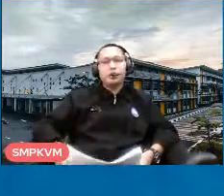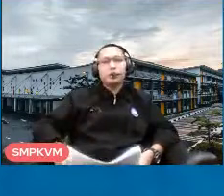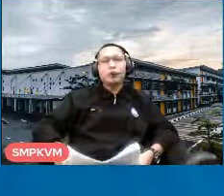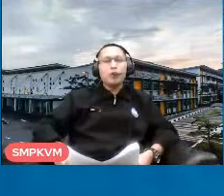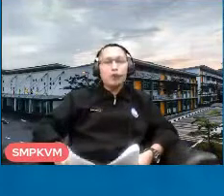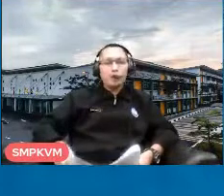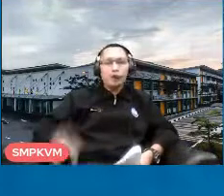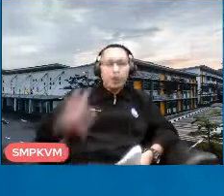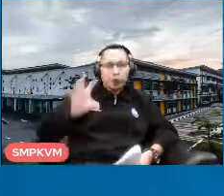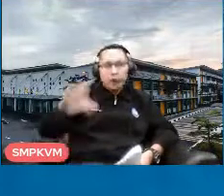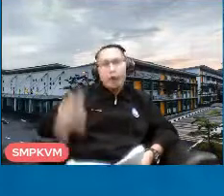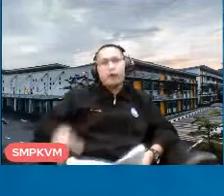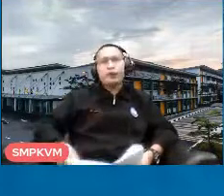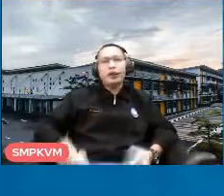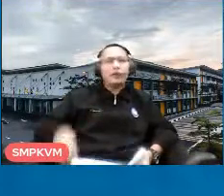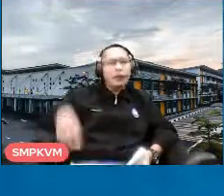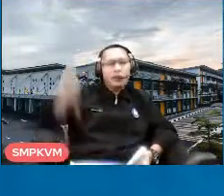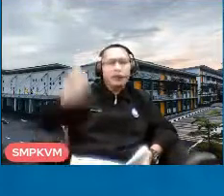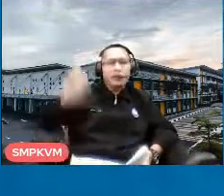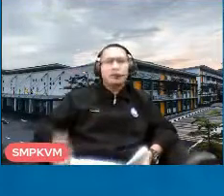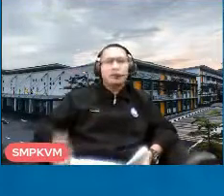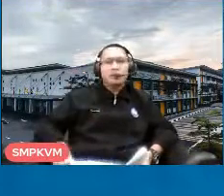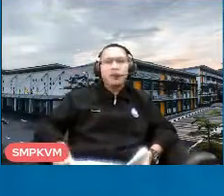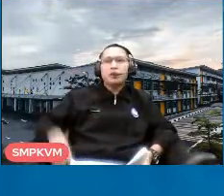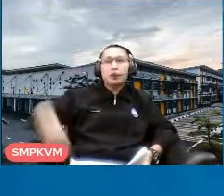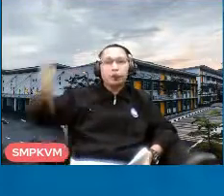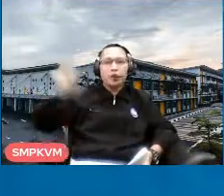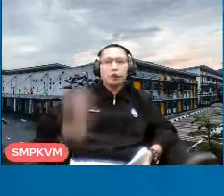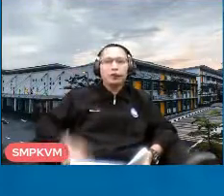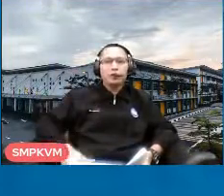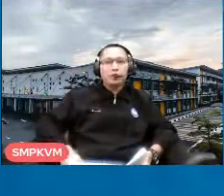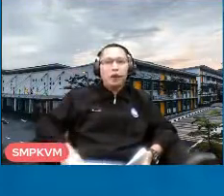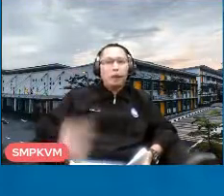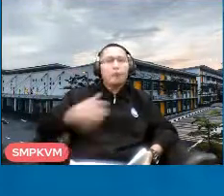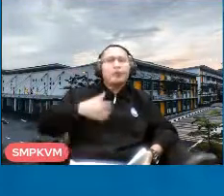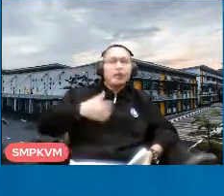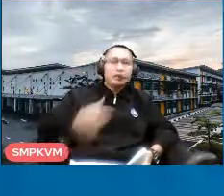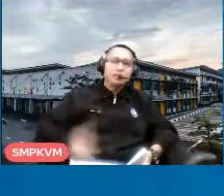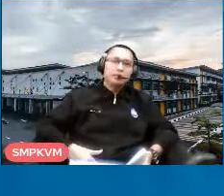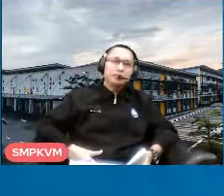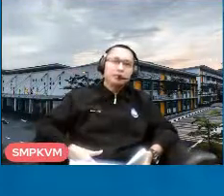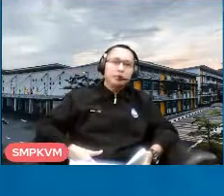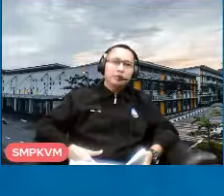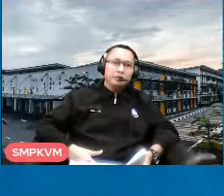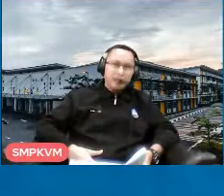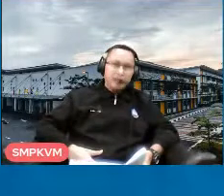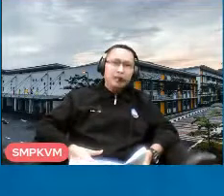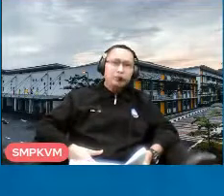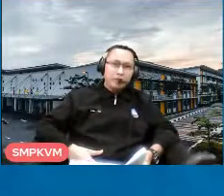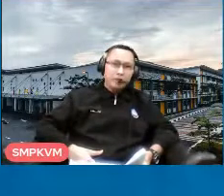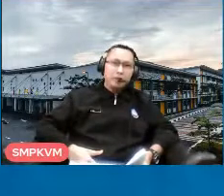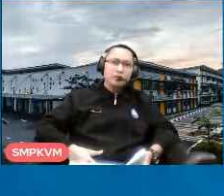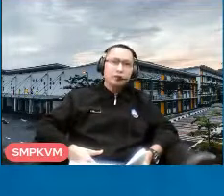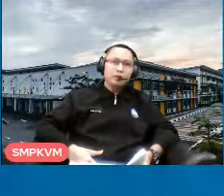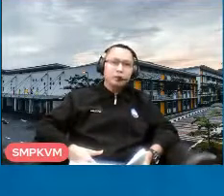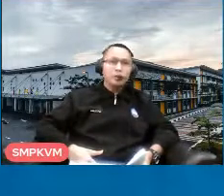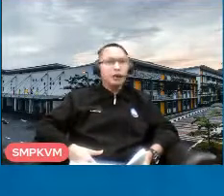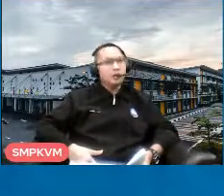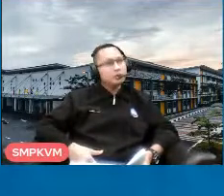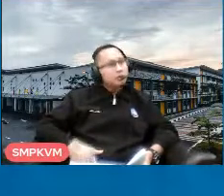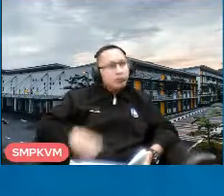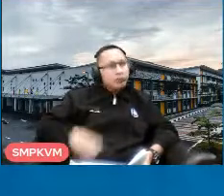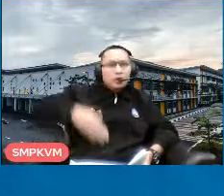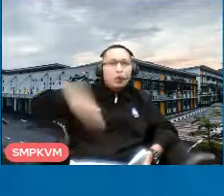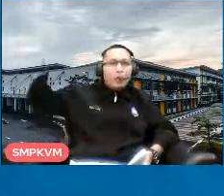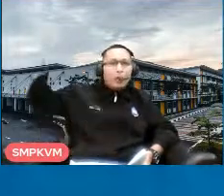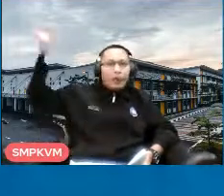pun juga muka-muka Wah kamu harus kau oleh jangakauan yang bias orang apa perasaan dia tuh tekanan Tension tuh